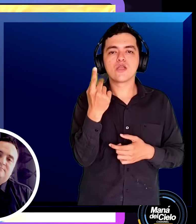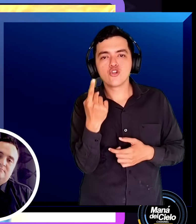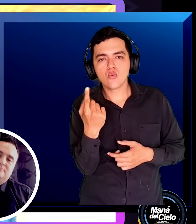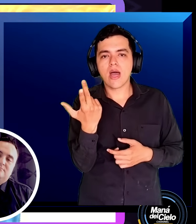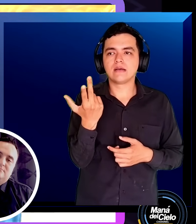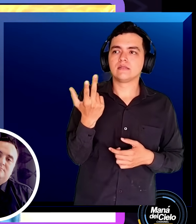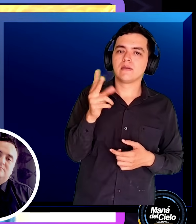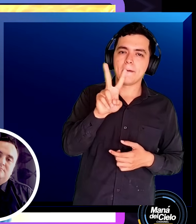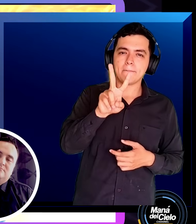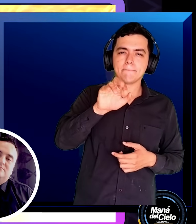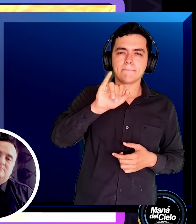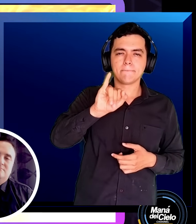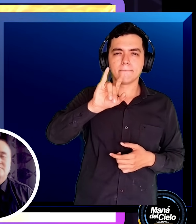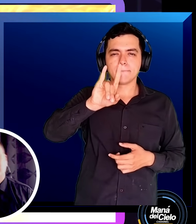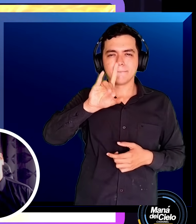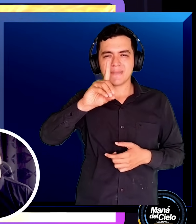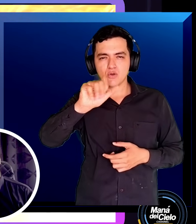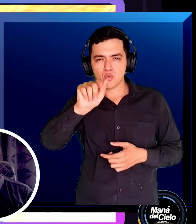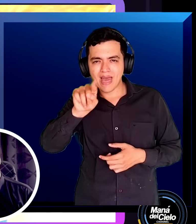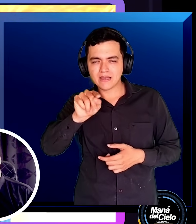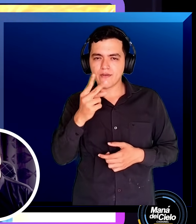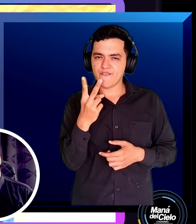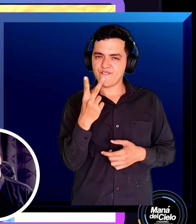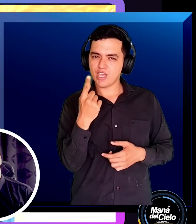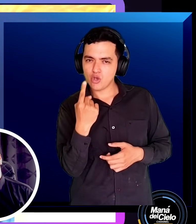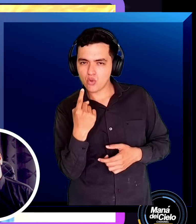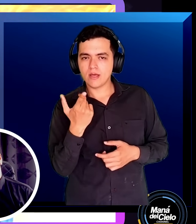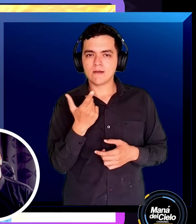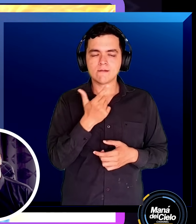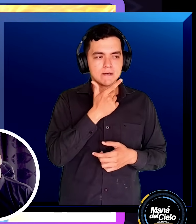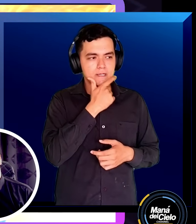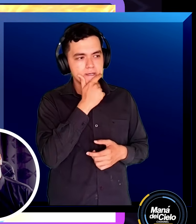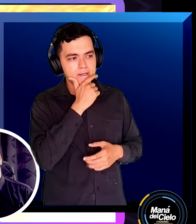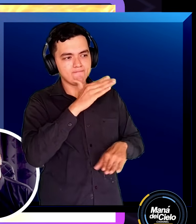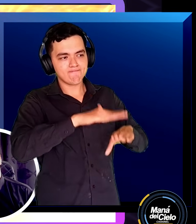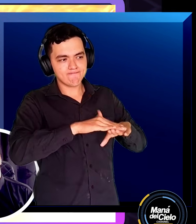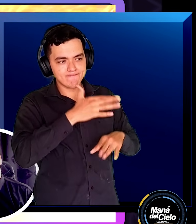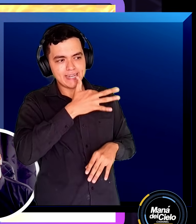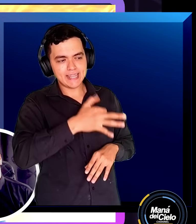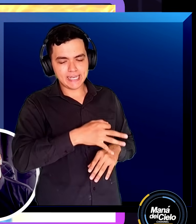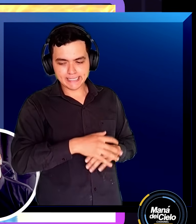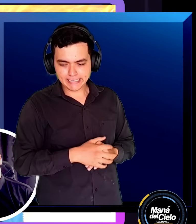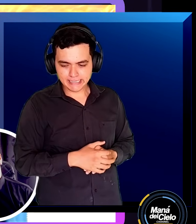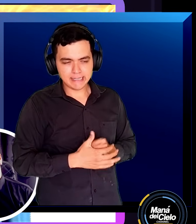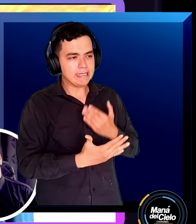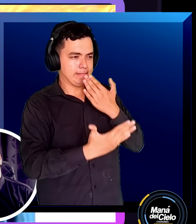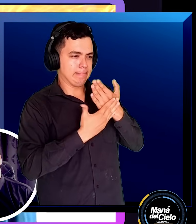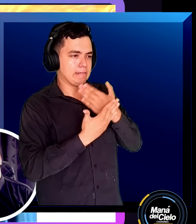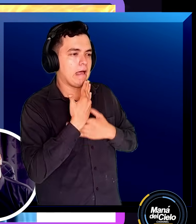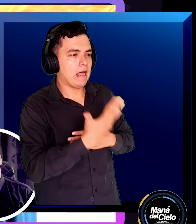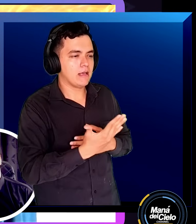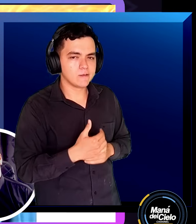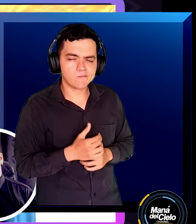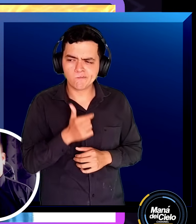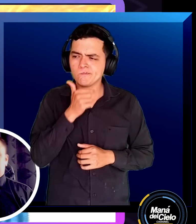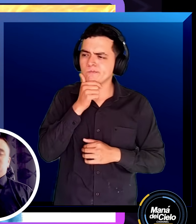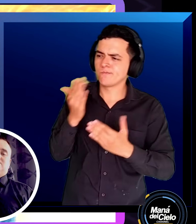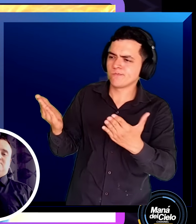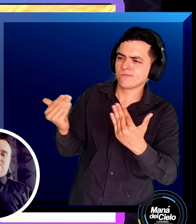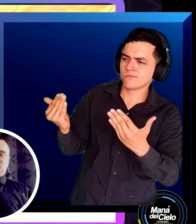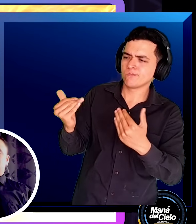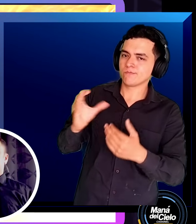nosotros, o sea, los discípulos, los apóstoles, eran un equipo, el equipo escogido por Dios.